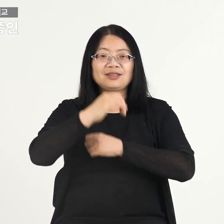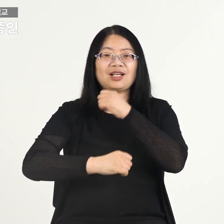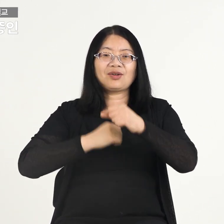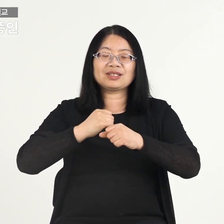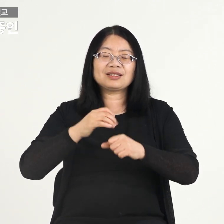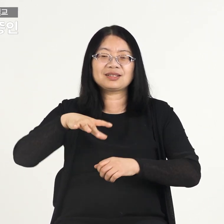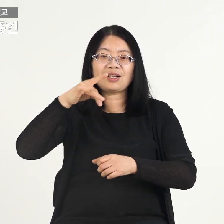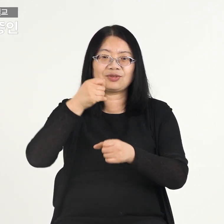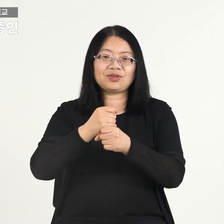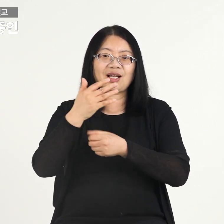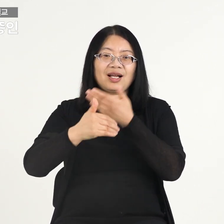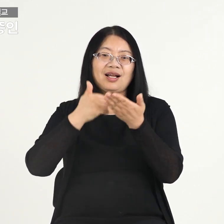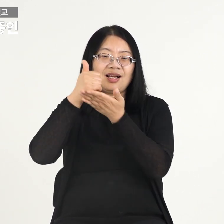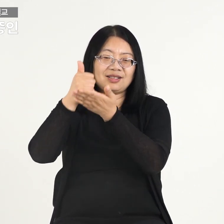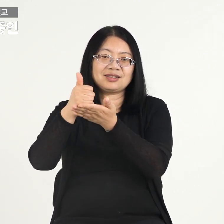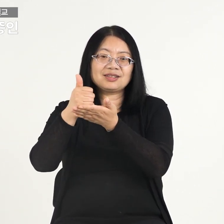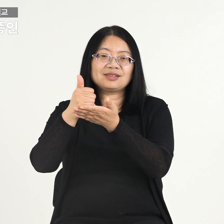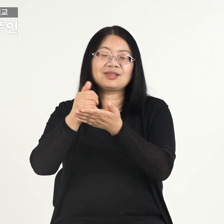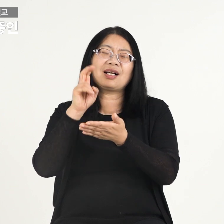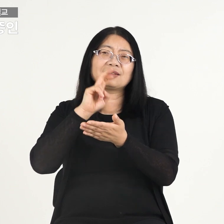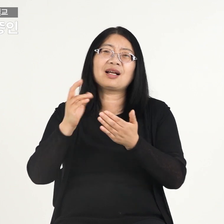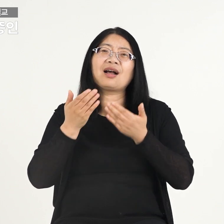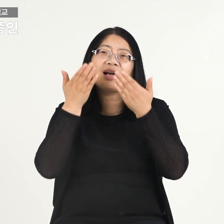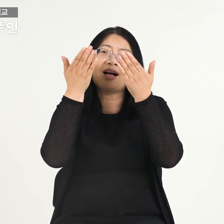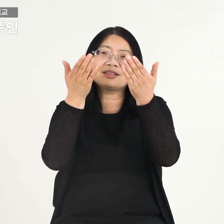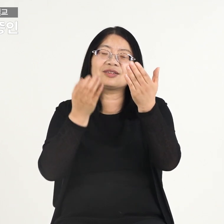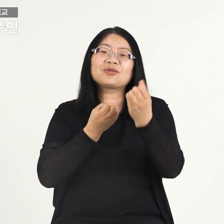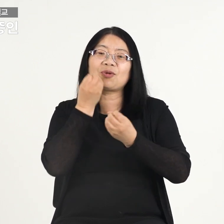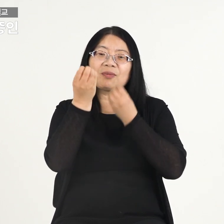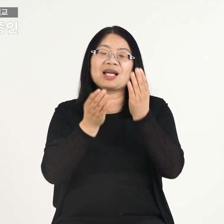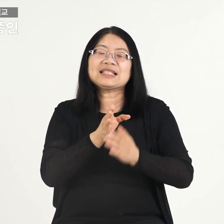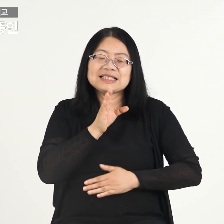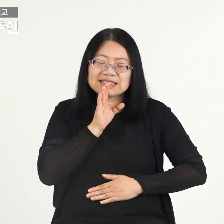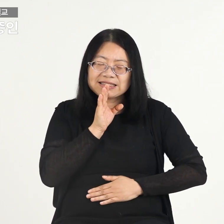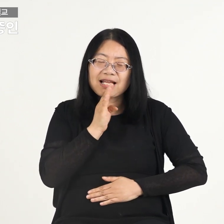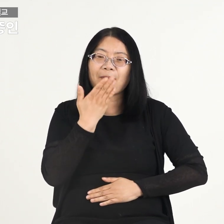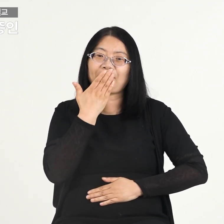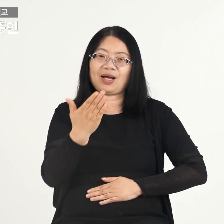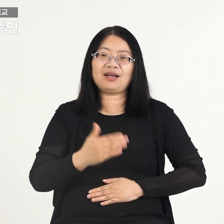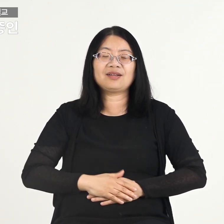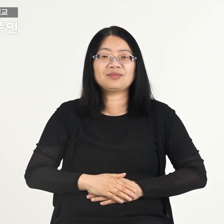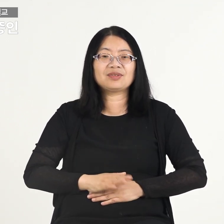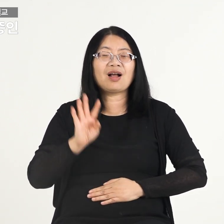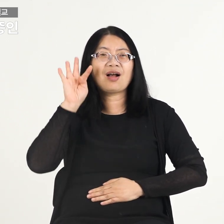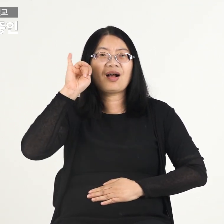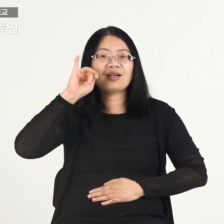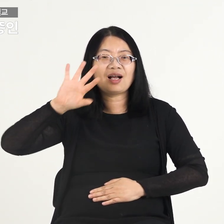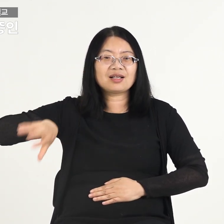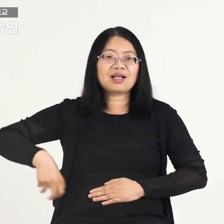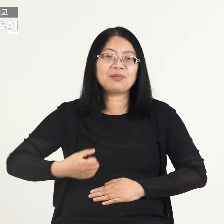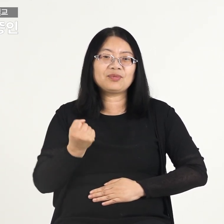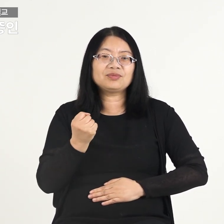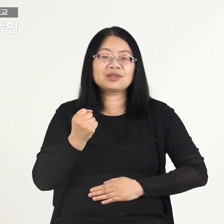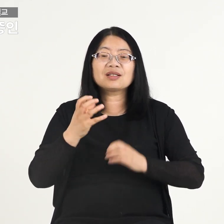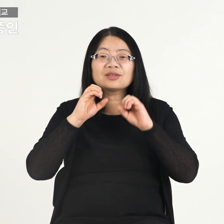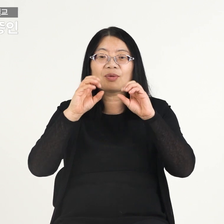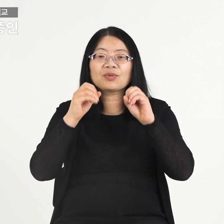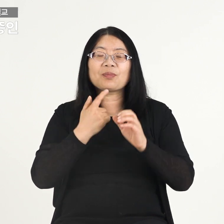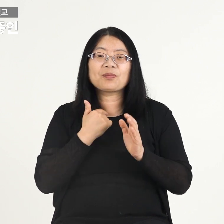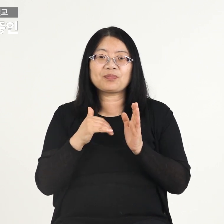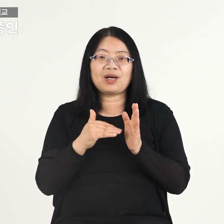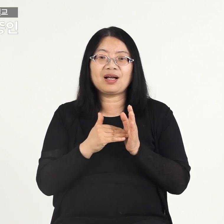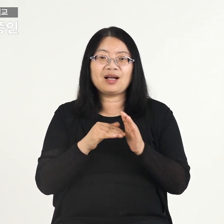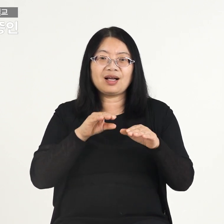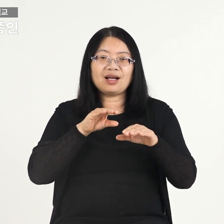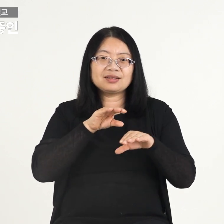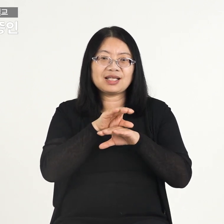자유로우신 창조주 하나님을 찬양하는 고백이 되는 겁니다. 언젠가 한번 캄보디아 선교를 이렇게 가는데 차에